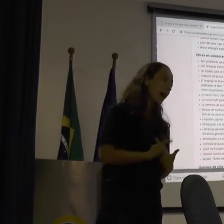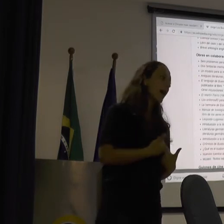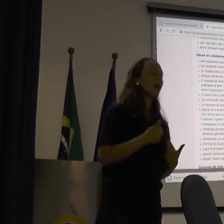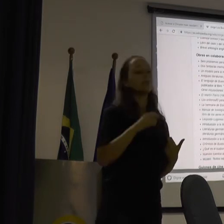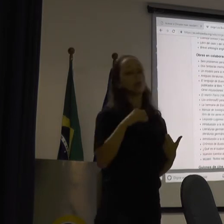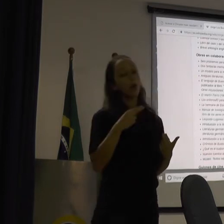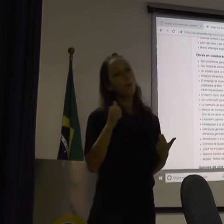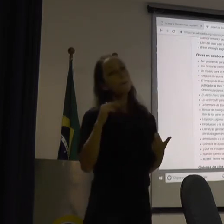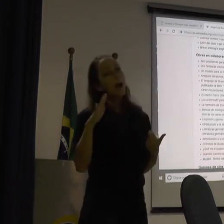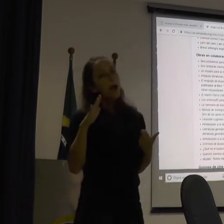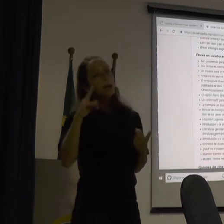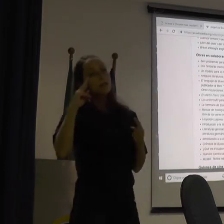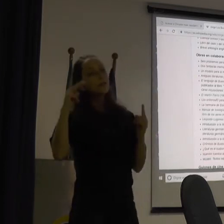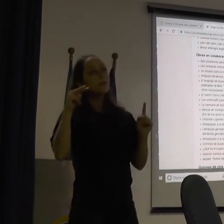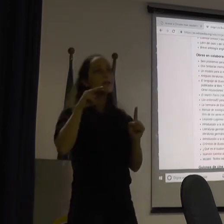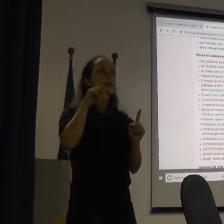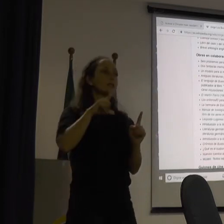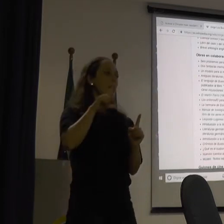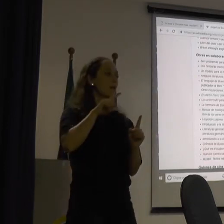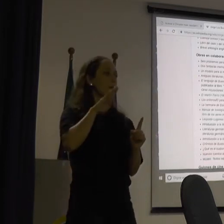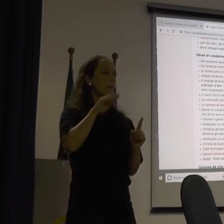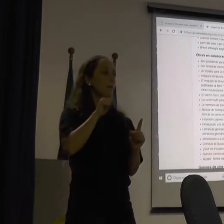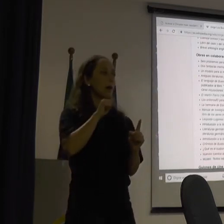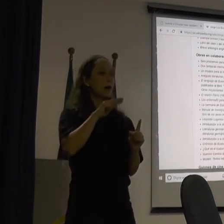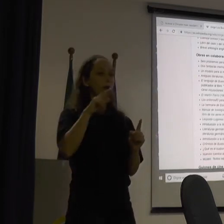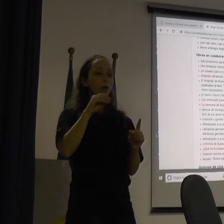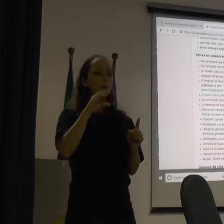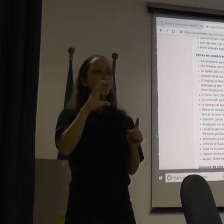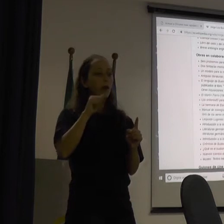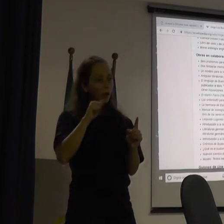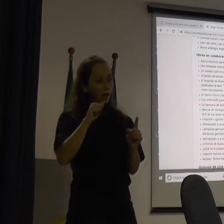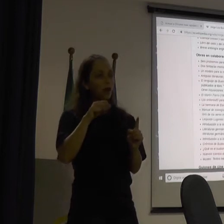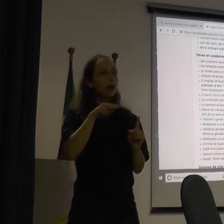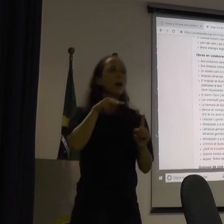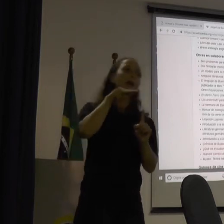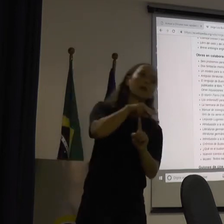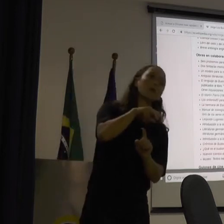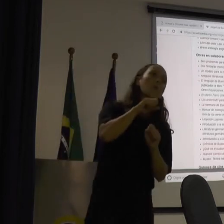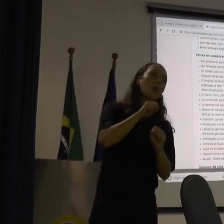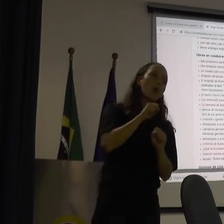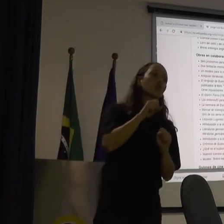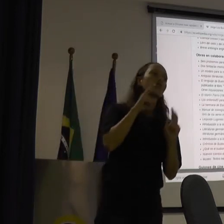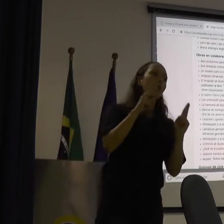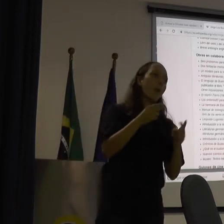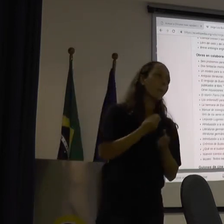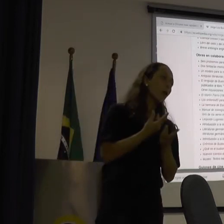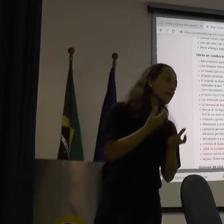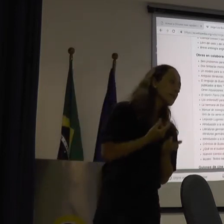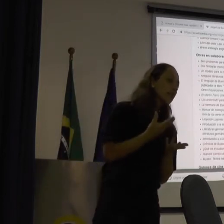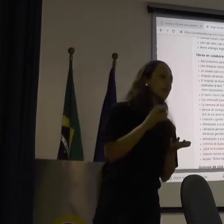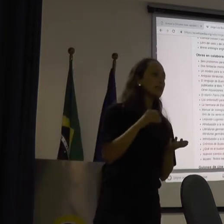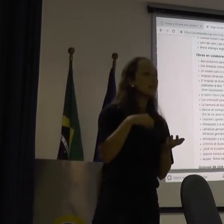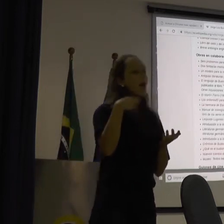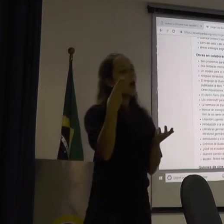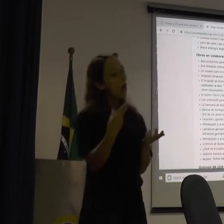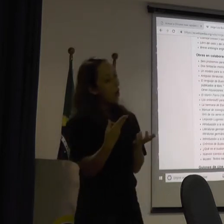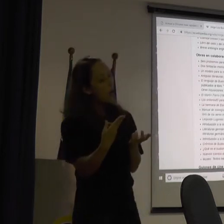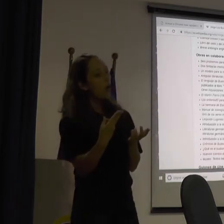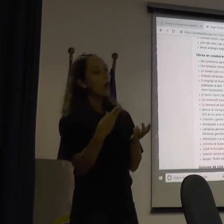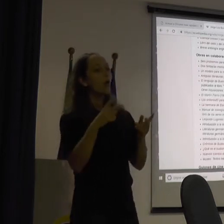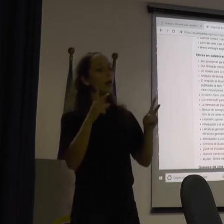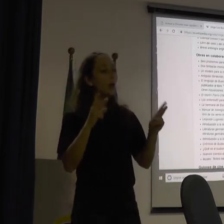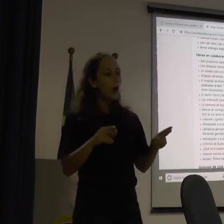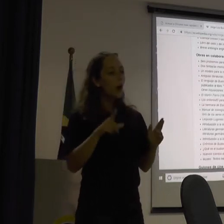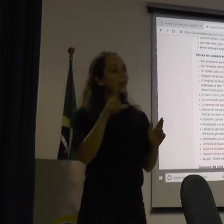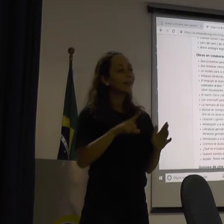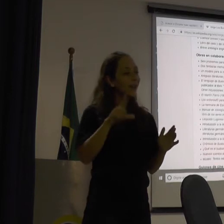Ilíada experimental, uma Ilíada vanguardista, uma Ilíada em prosa, uma Ilíada em verso, né? Uma Ilíada em cordel, digamos assim,